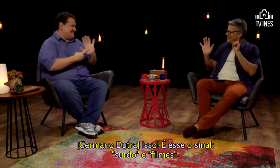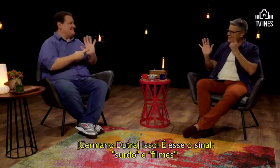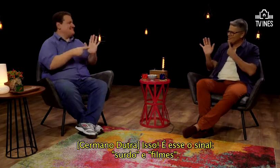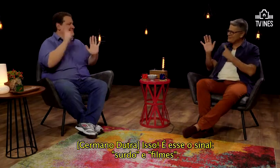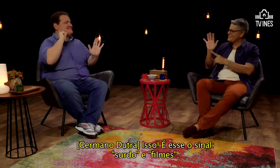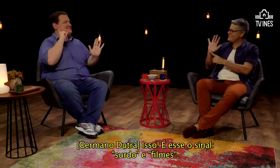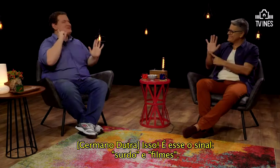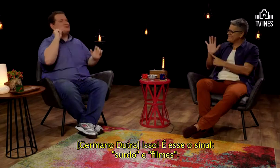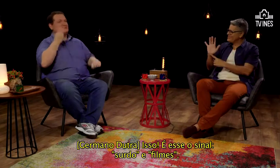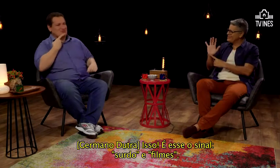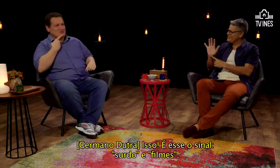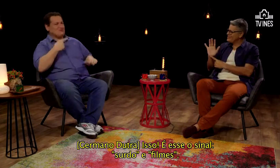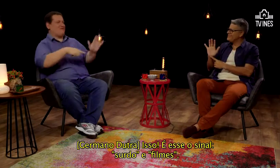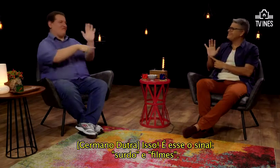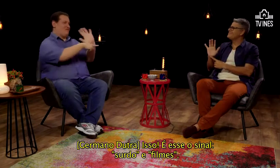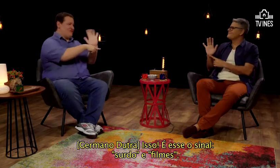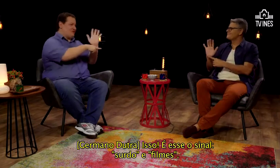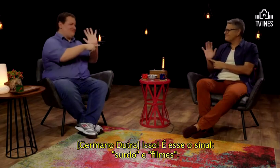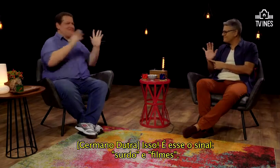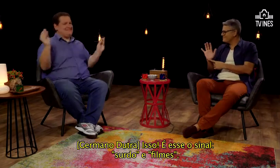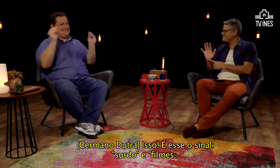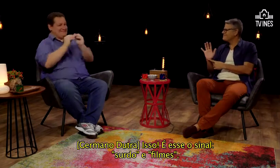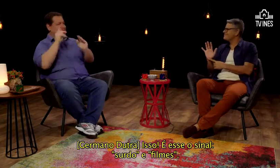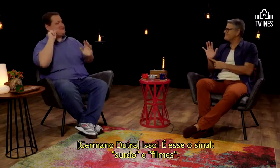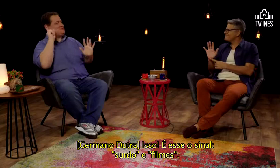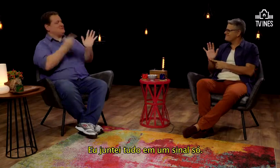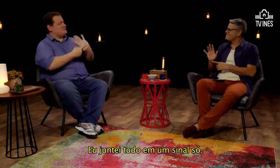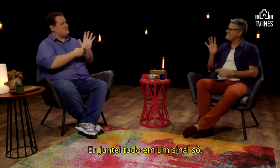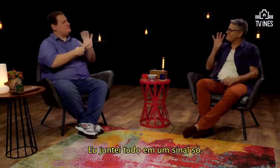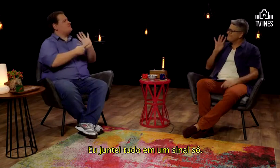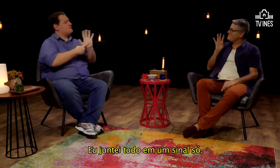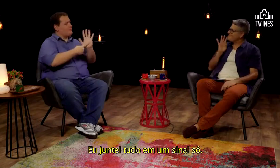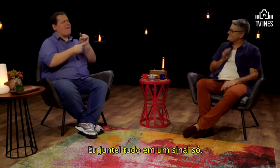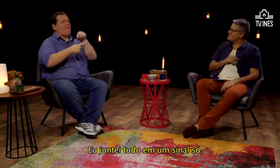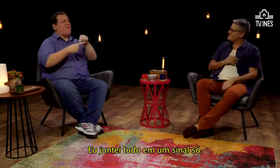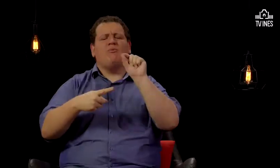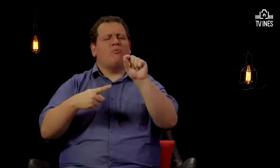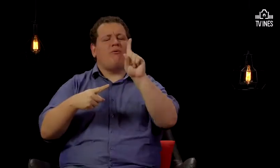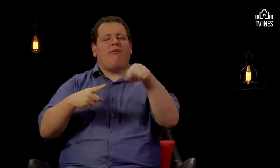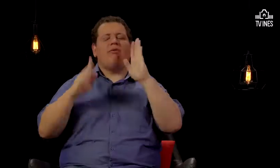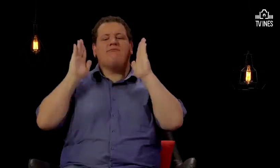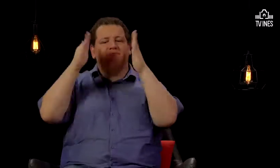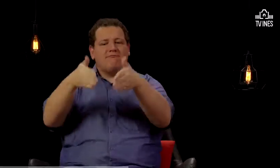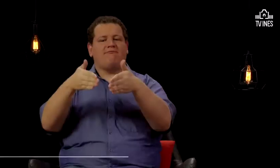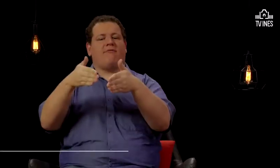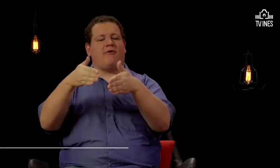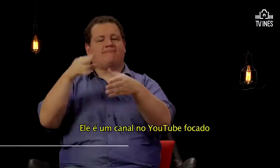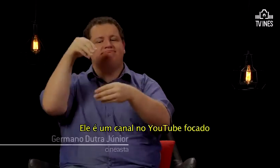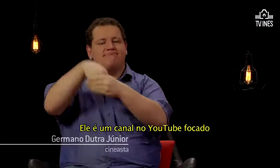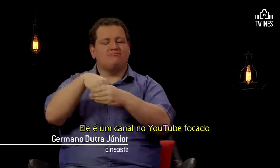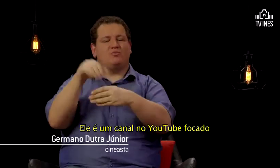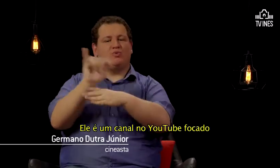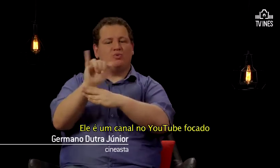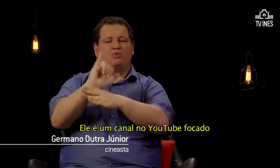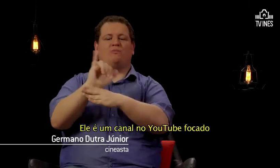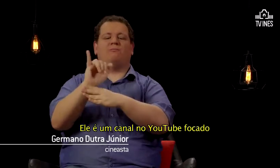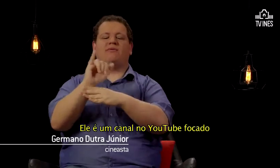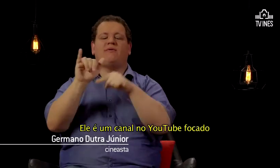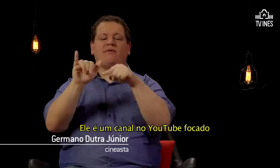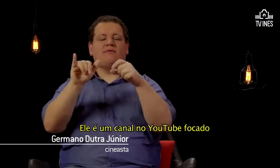Isso, é esse o sinal. Surdo e filmes. Eu juntei tudo num sinal só. Ele é focado, é um canal